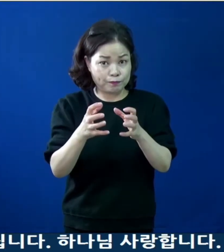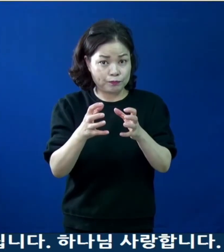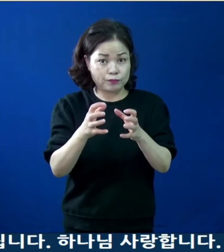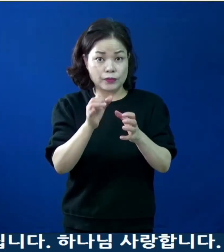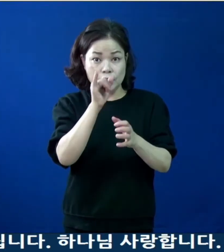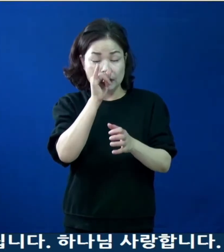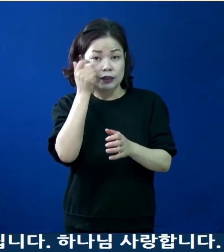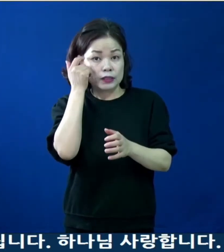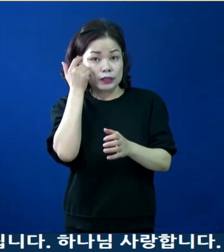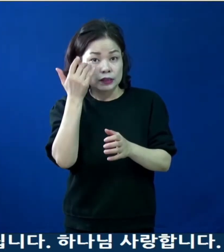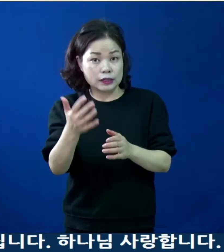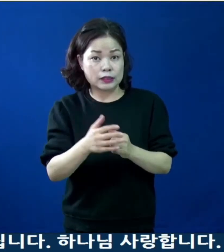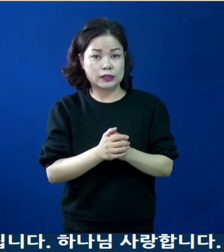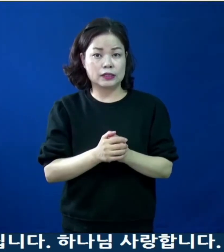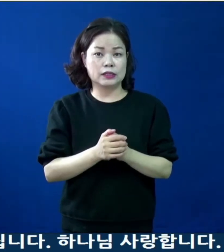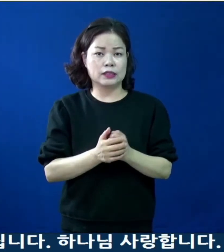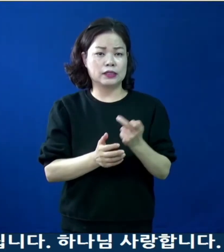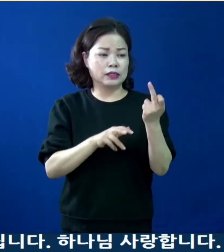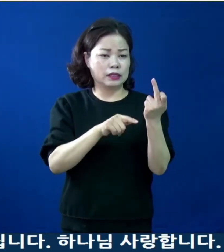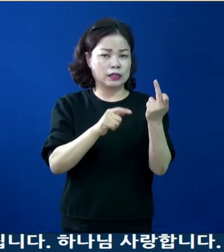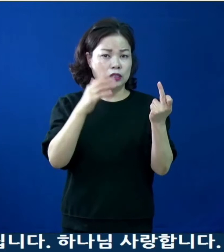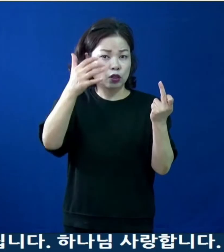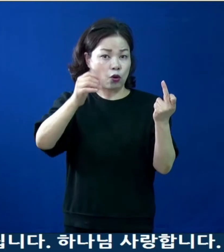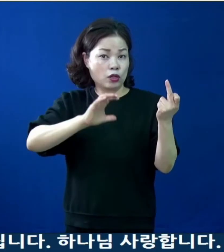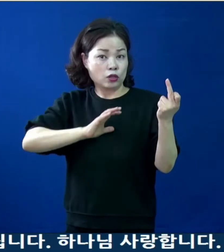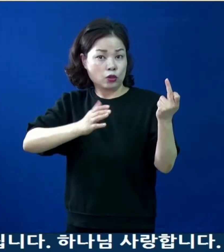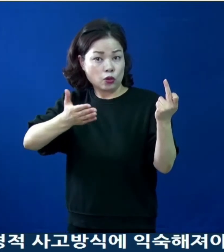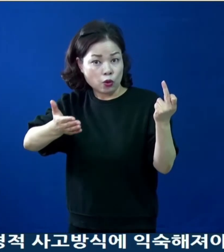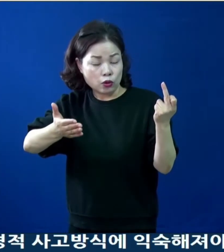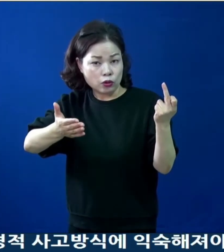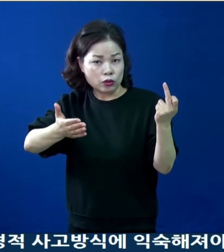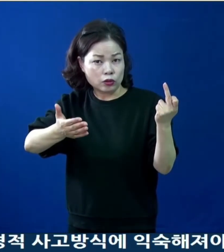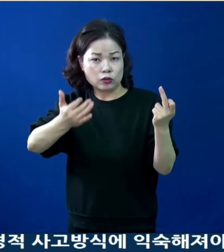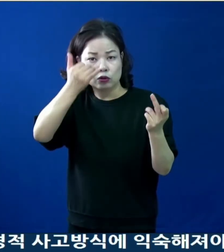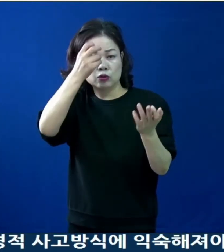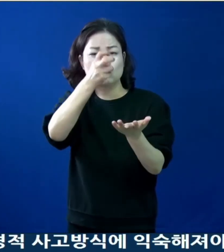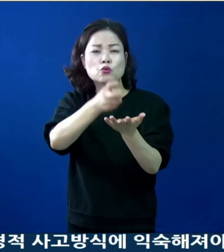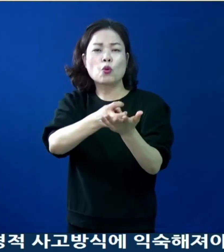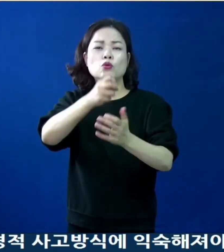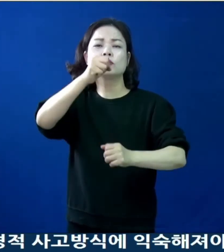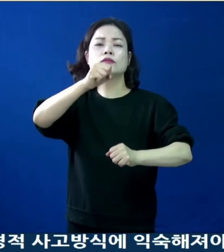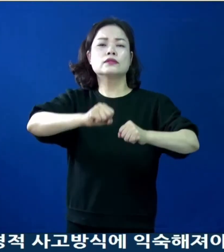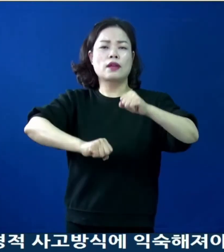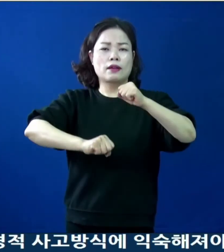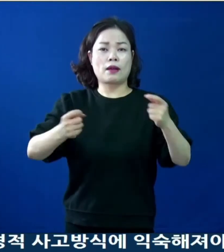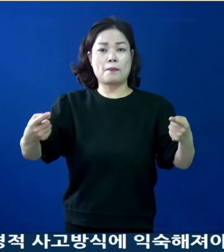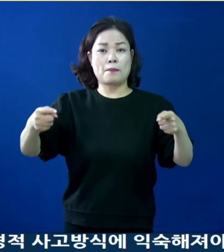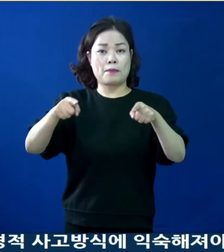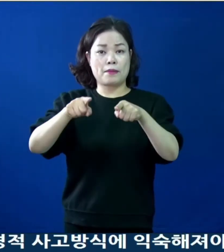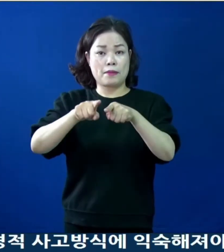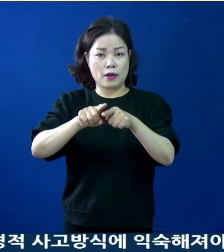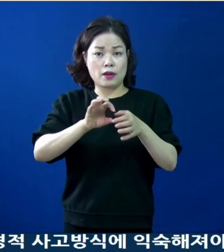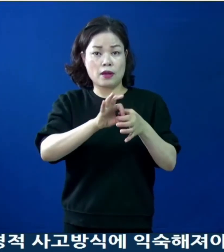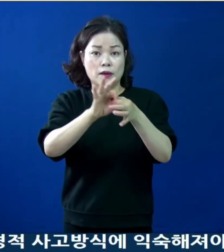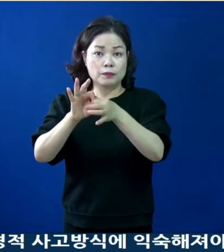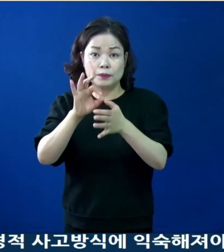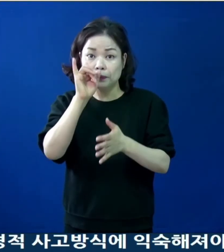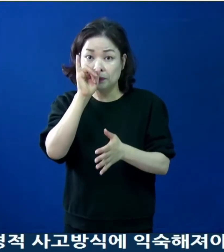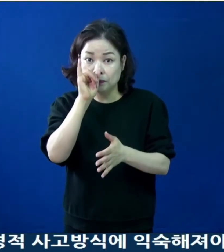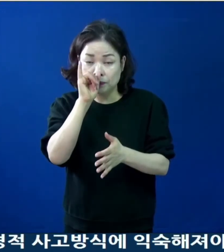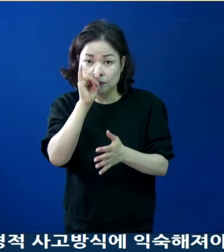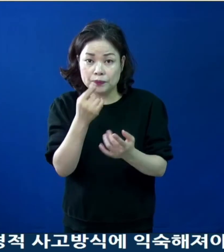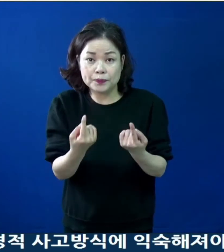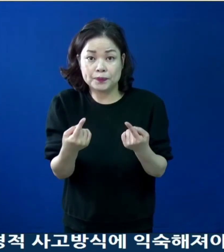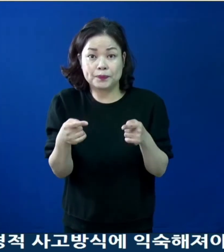있지 않습니까? 12절 보십시오. 여호와를 경외하는 것과 그 도를 행하는 것은 결합되어 있습니다.